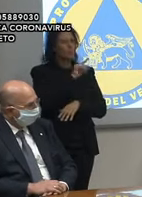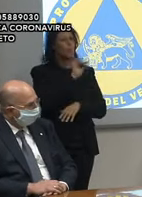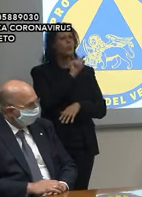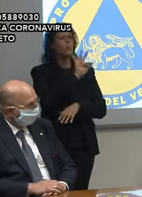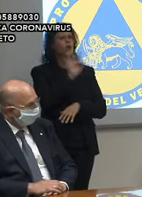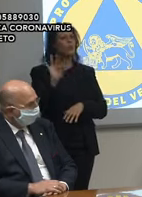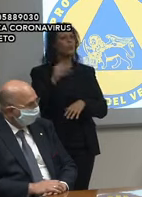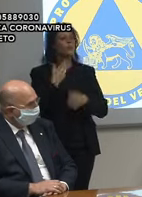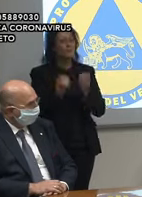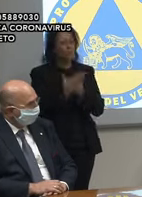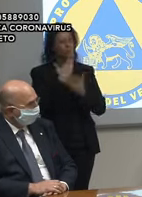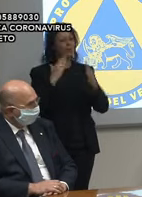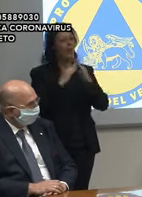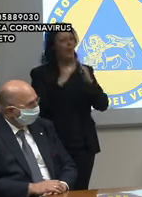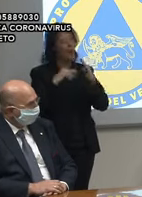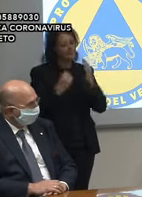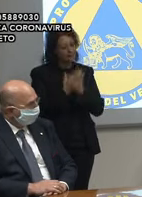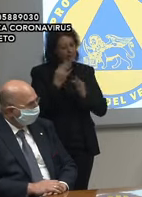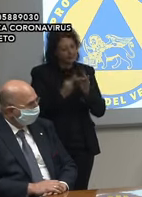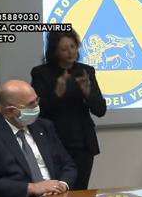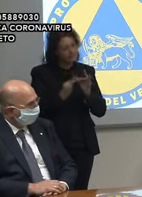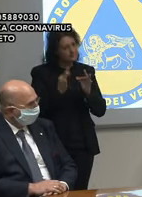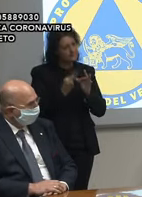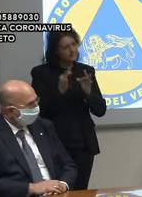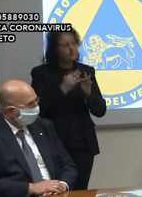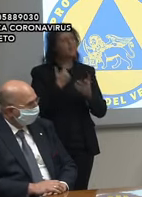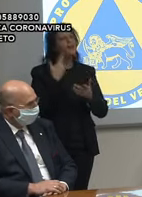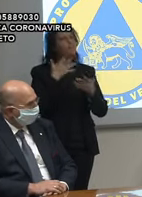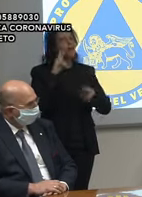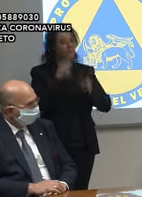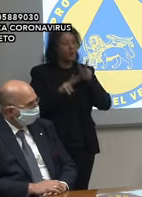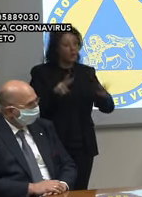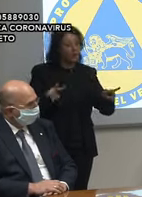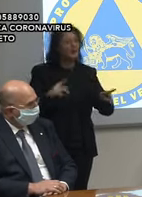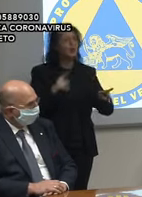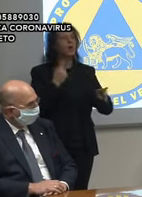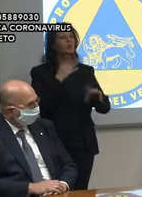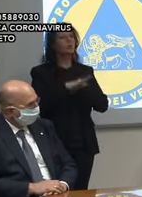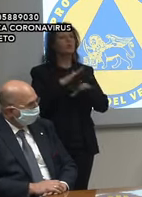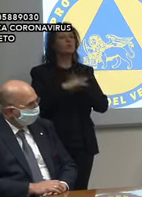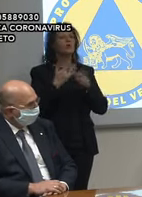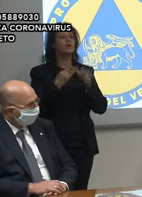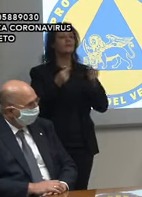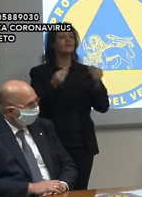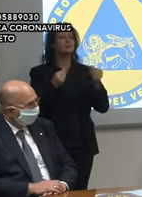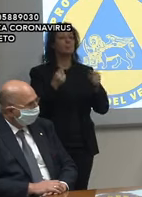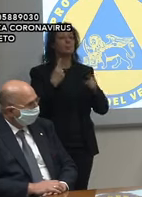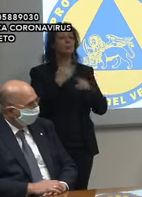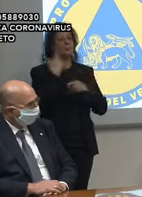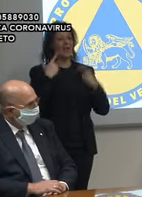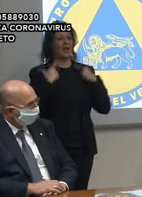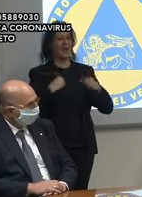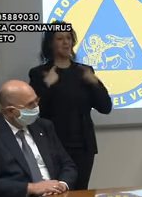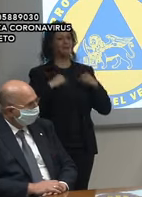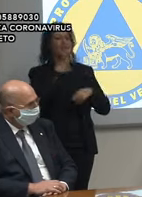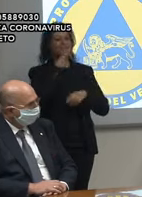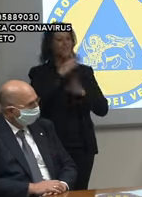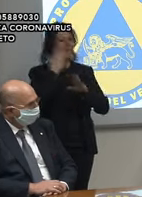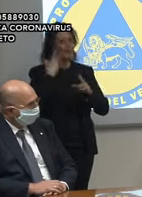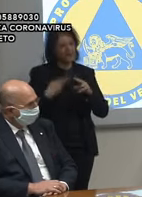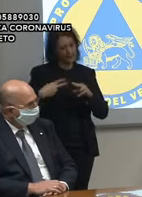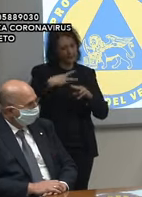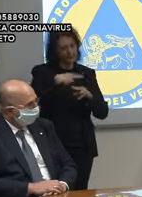tessuto, hanno fatto anche un'analisi di quelle in tessuto, di quelle lavabili, di quelle fatte con la camicia vecchia che uno si taglia un pezzo di